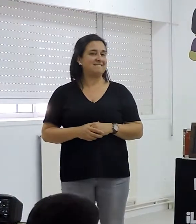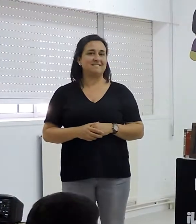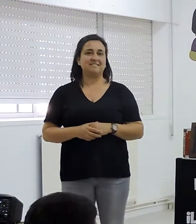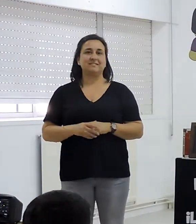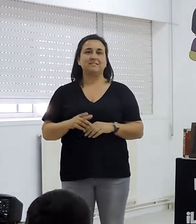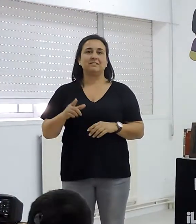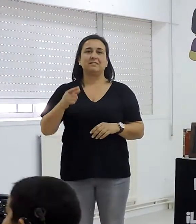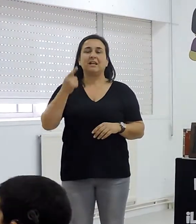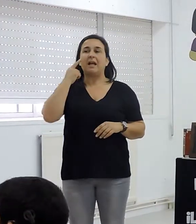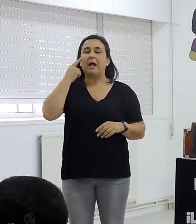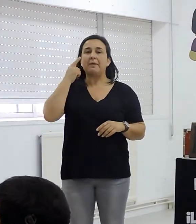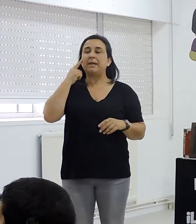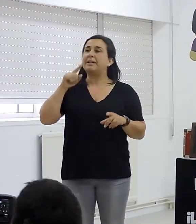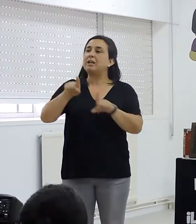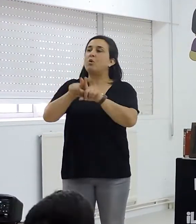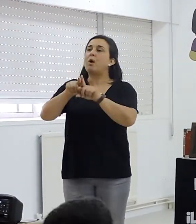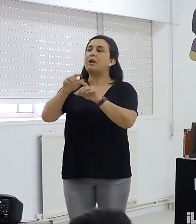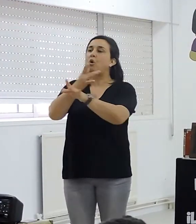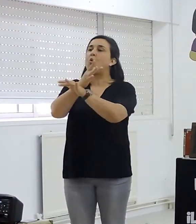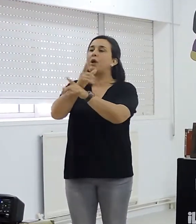A ver, las de Boom, me quedo.